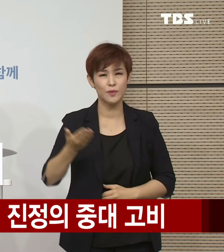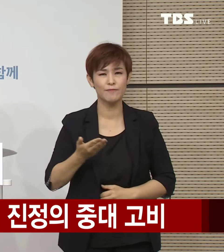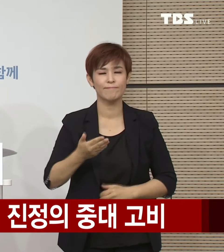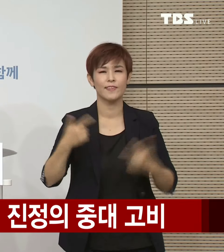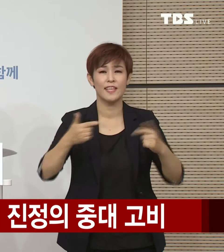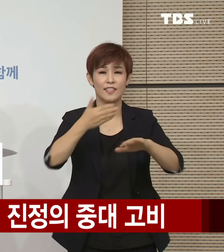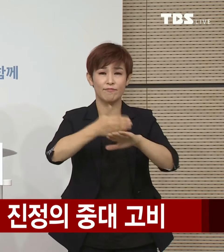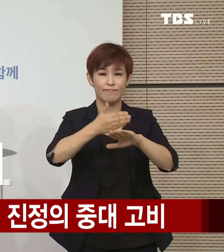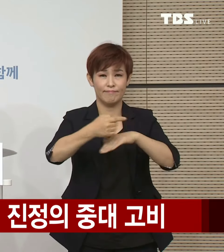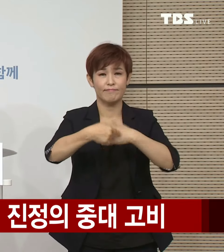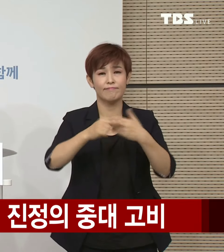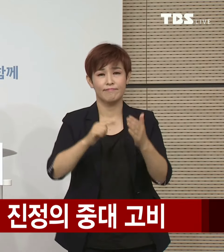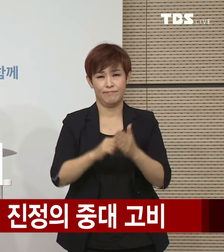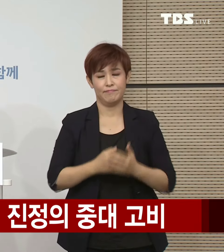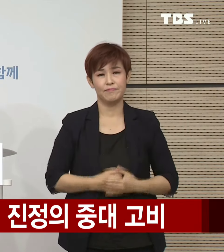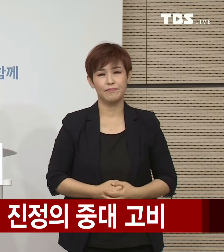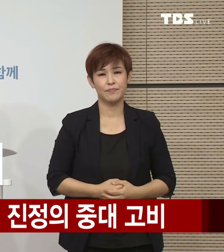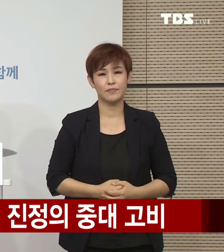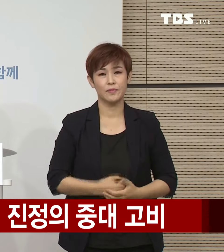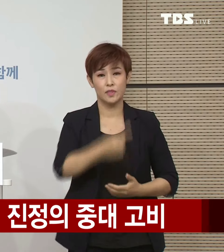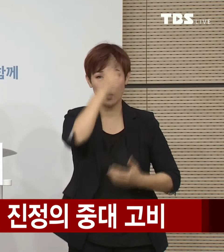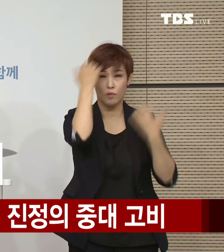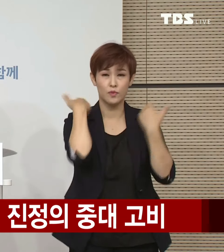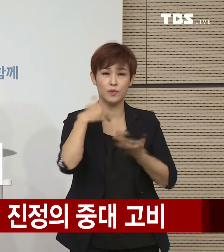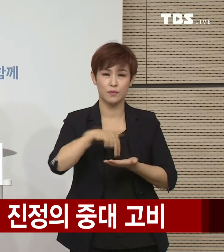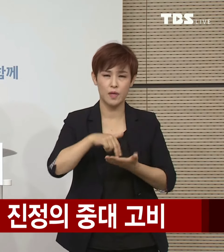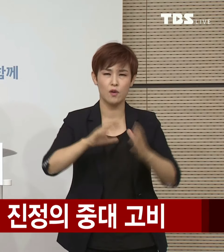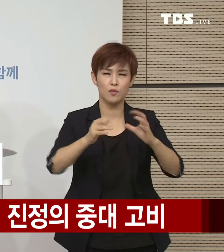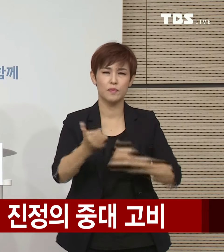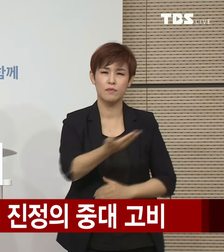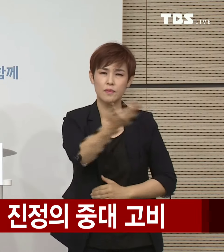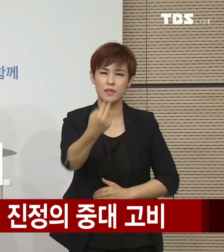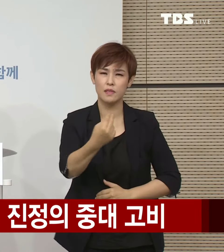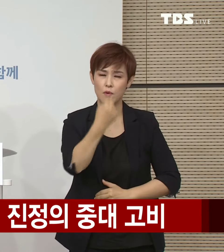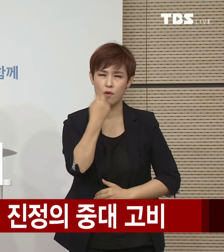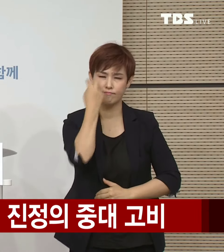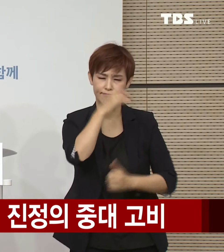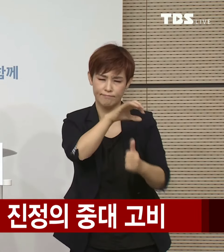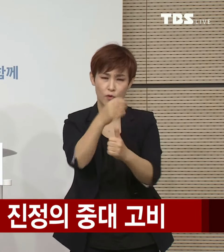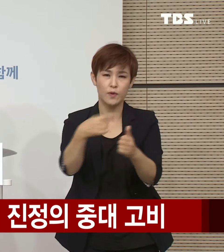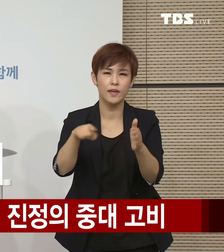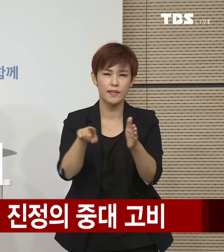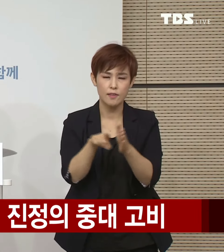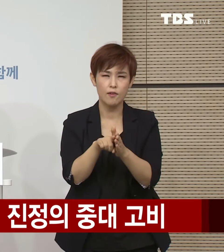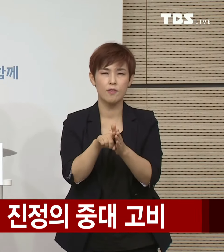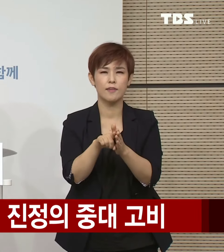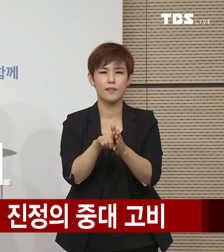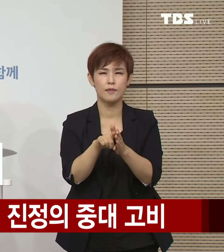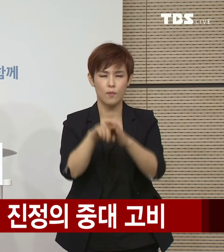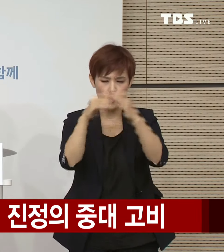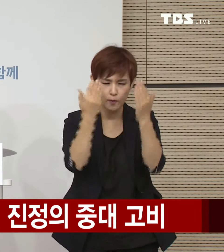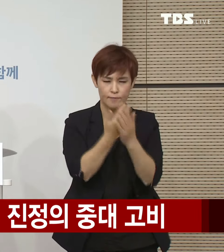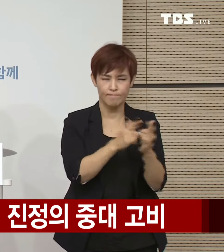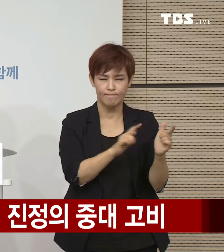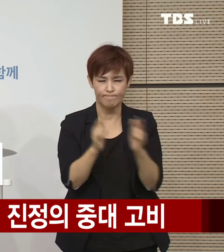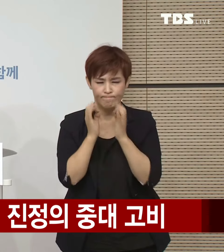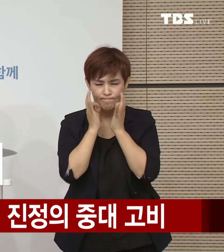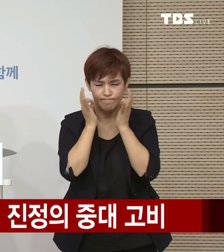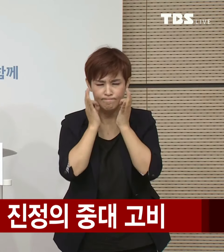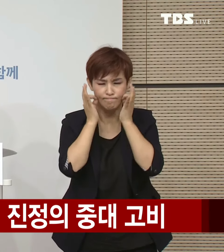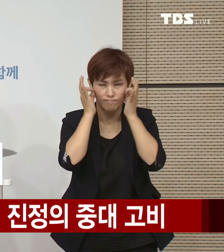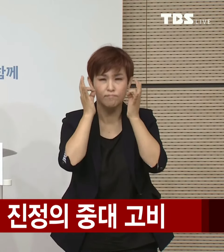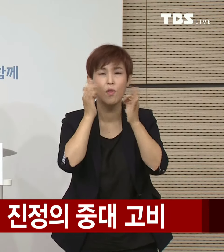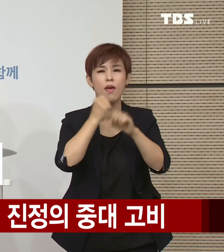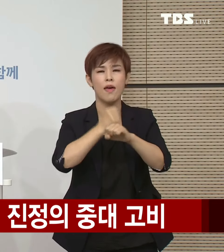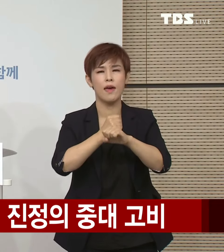늘 감사드립니다. 정부도 국민의 생명을 지키기 위해 가용한 모든 자원과 역량을